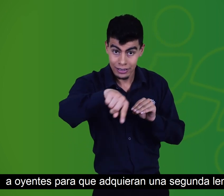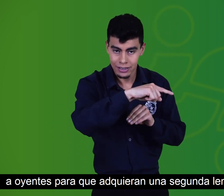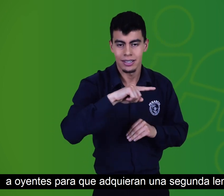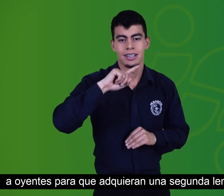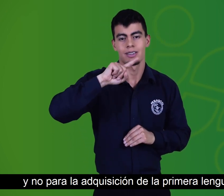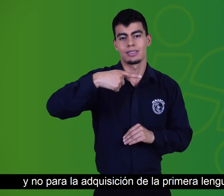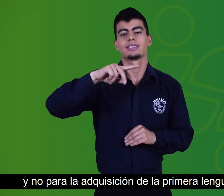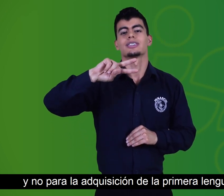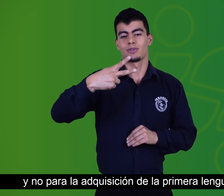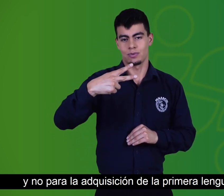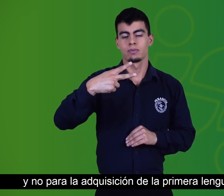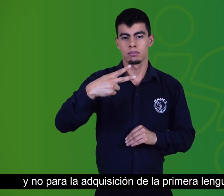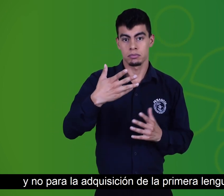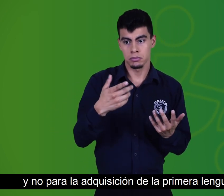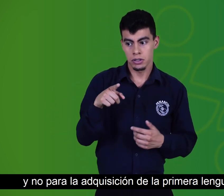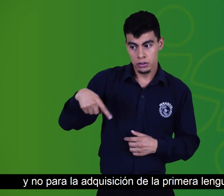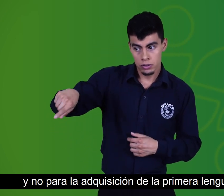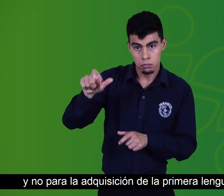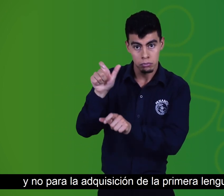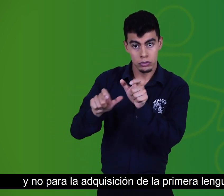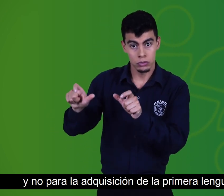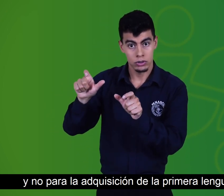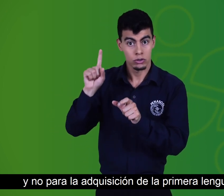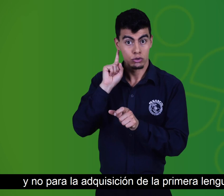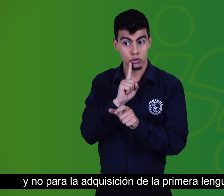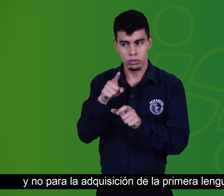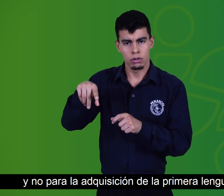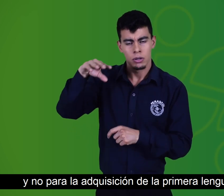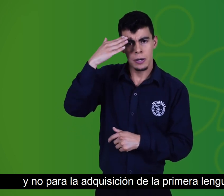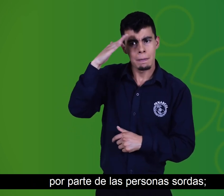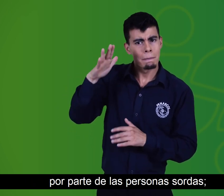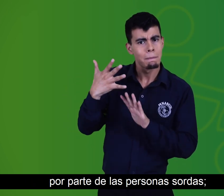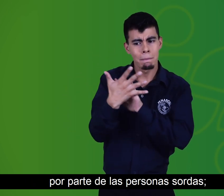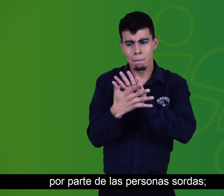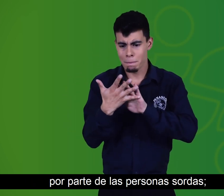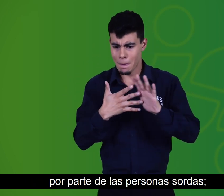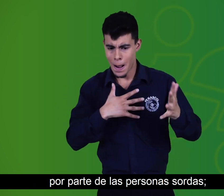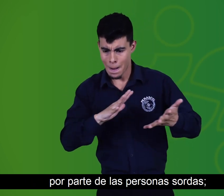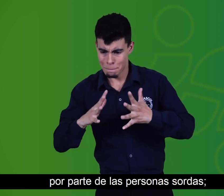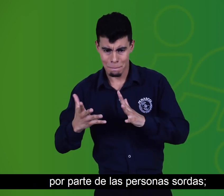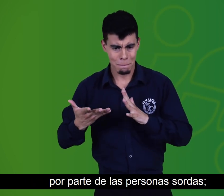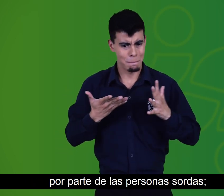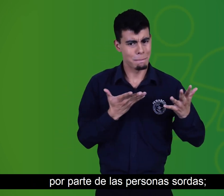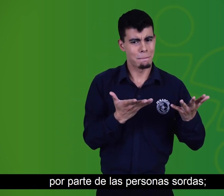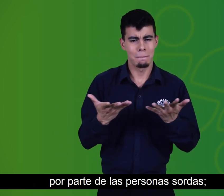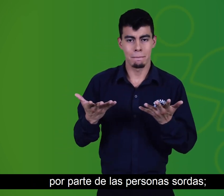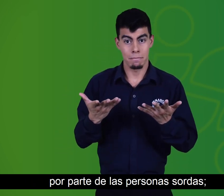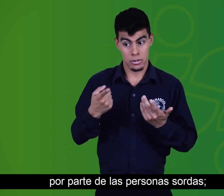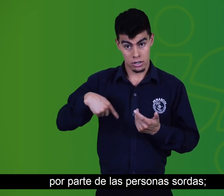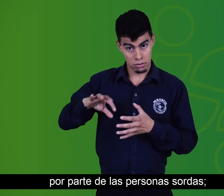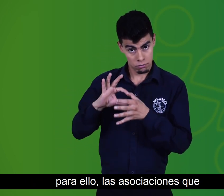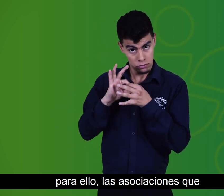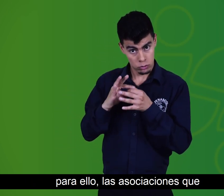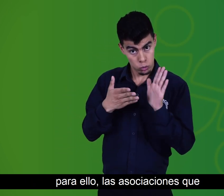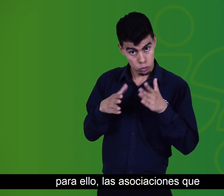lengua, y no para la adquisición de la primera lengua por parte de las personas sordas. Para ello,